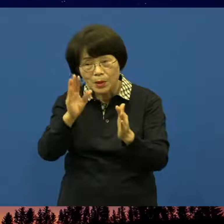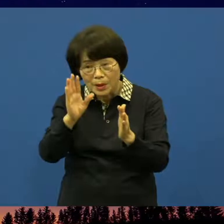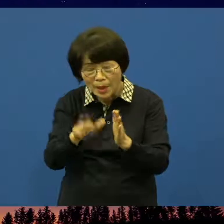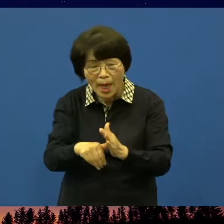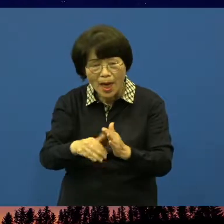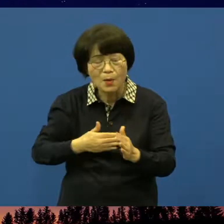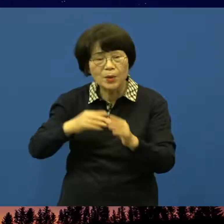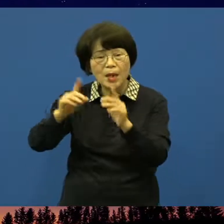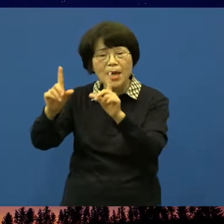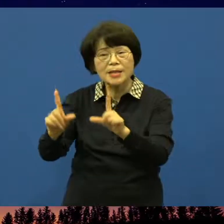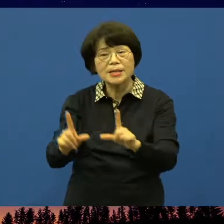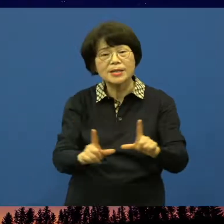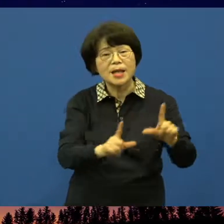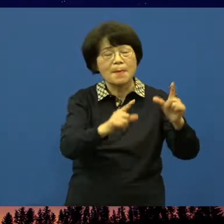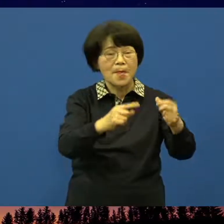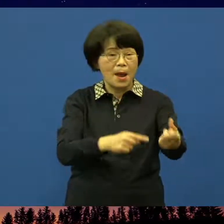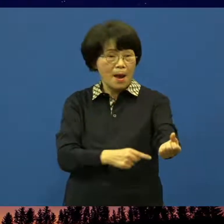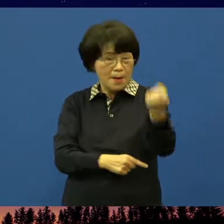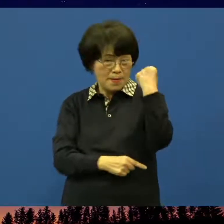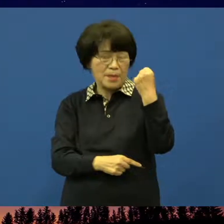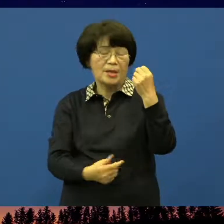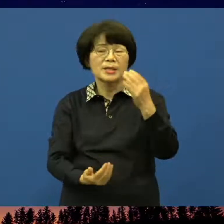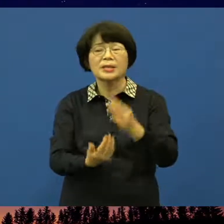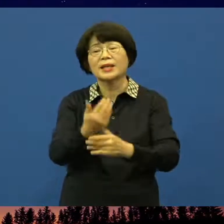삶은 강력해진다는 것입니다.